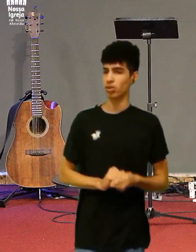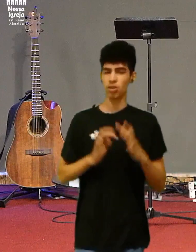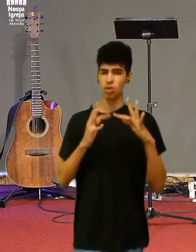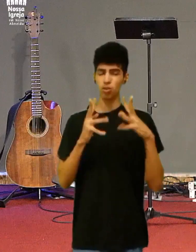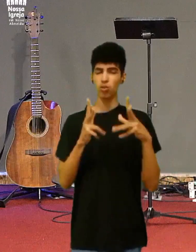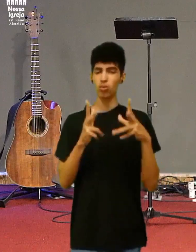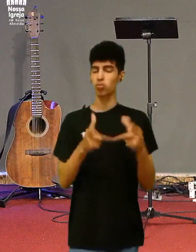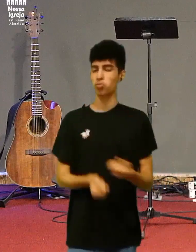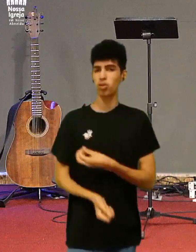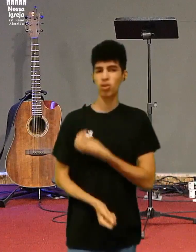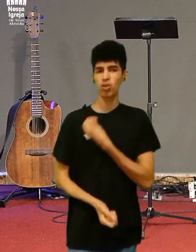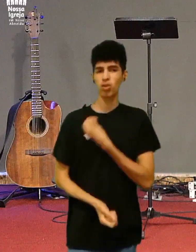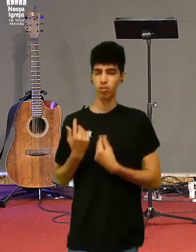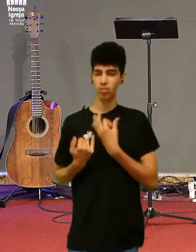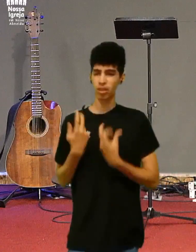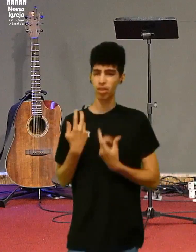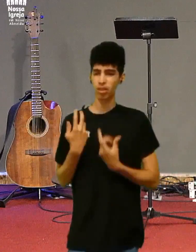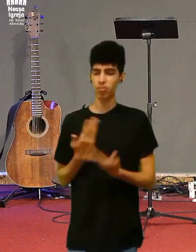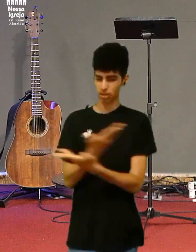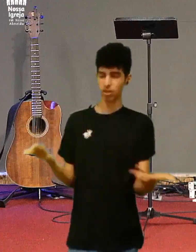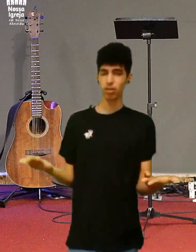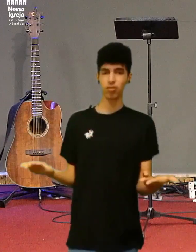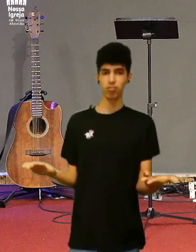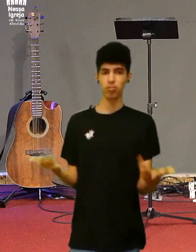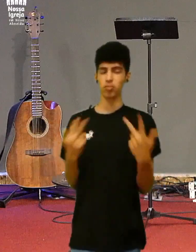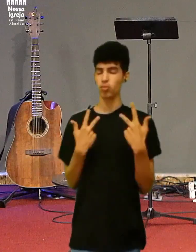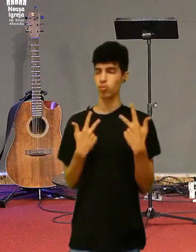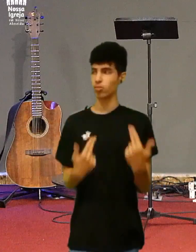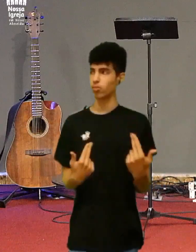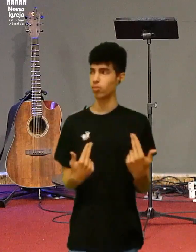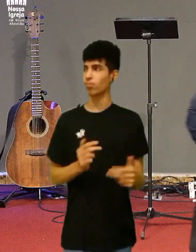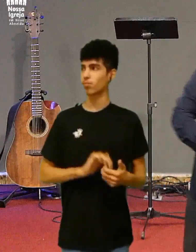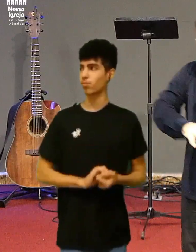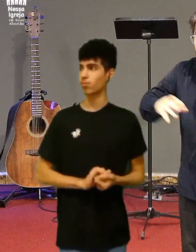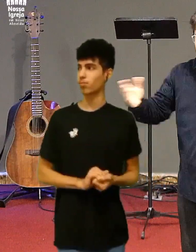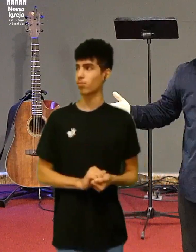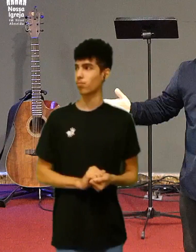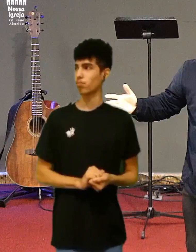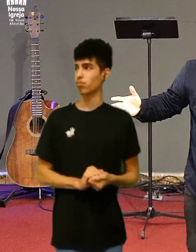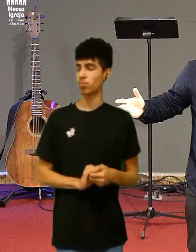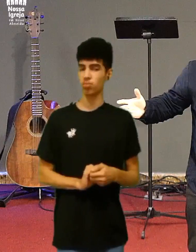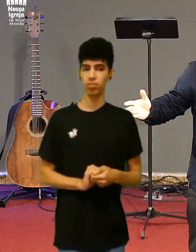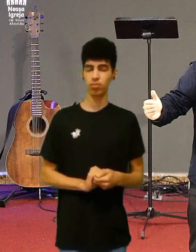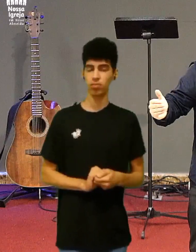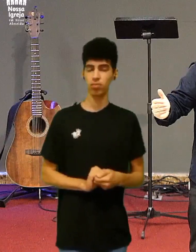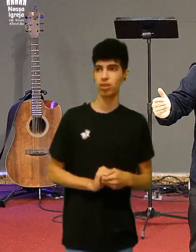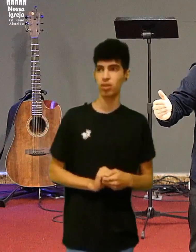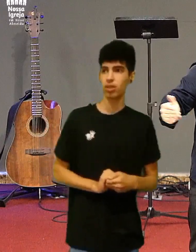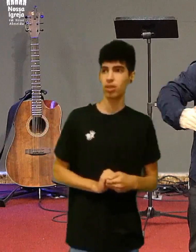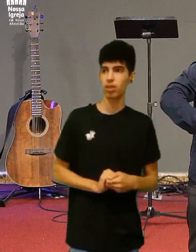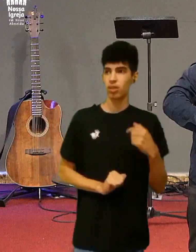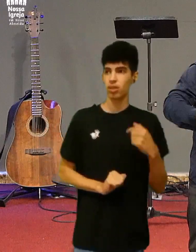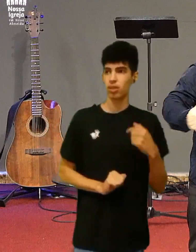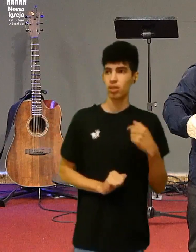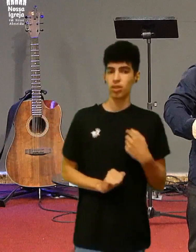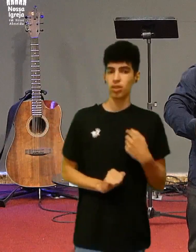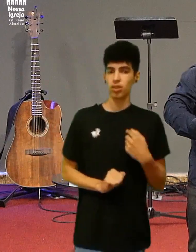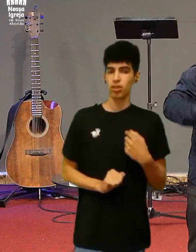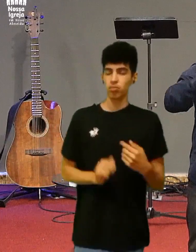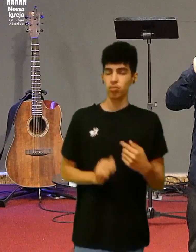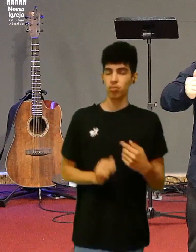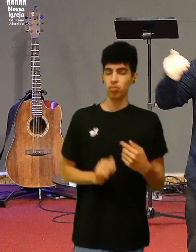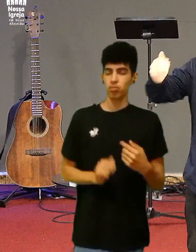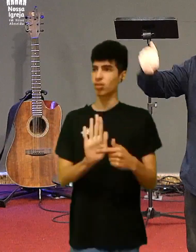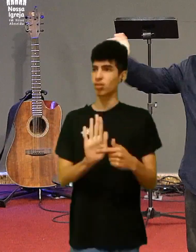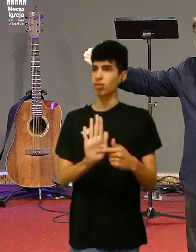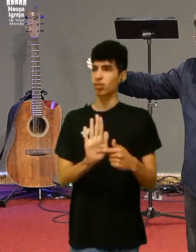grandes avivamentos da história. Eu não vou contar para vocês a história dos avivamentos que eu vou citar, porque a maior parte da igreja